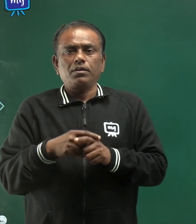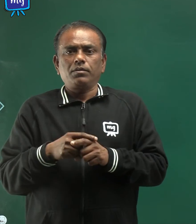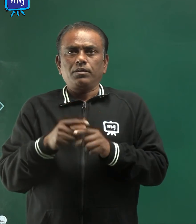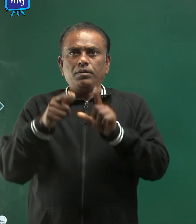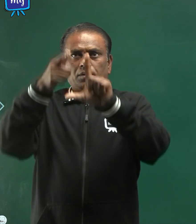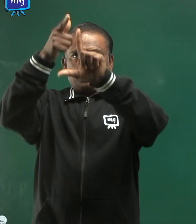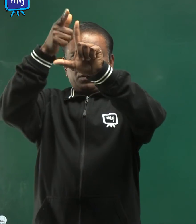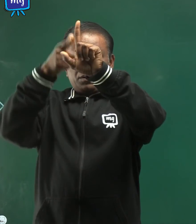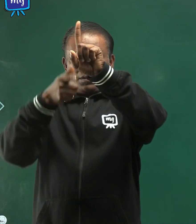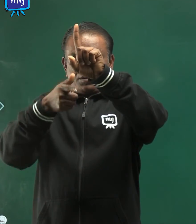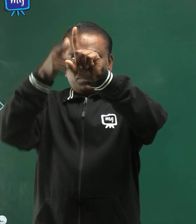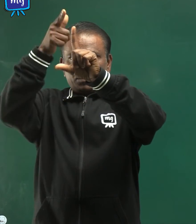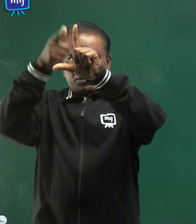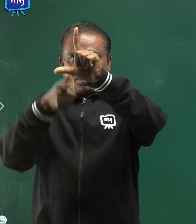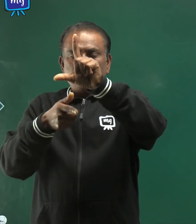स्केल की सहायता से